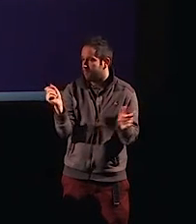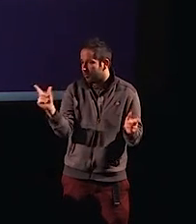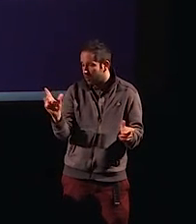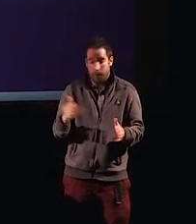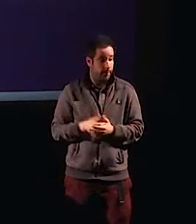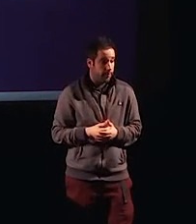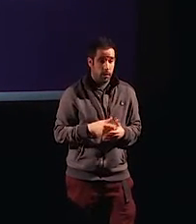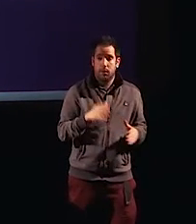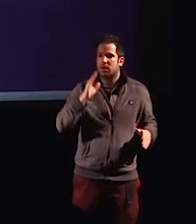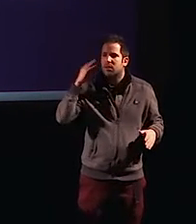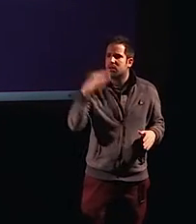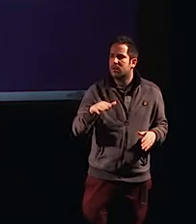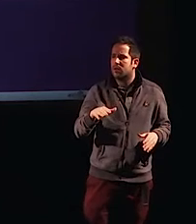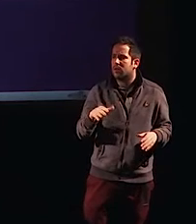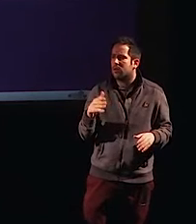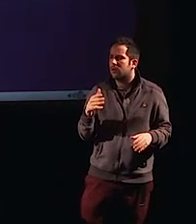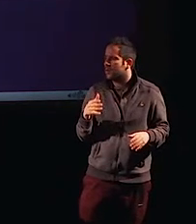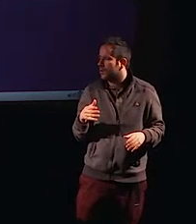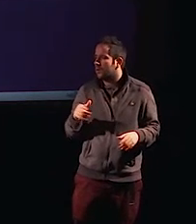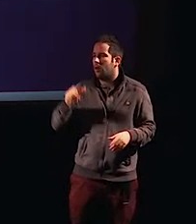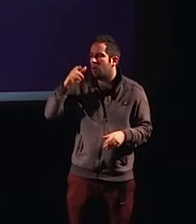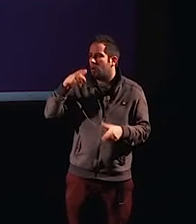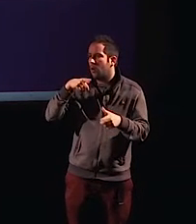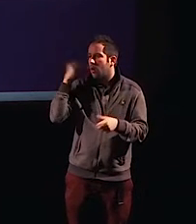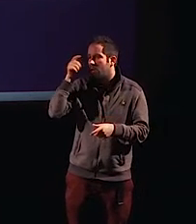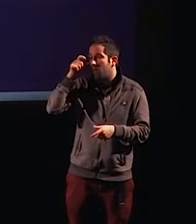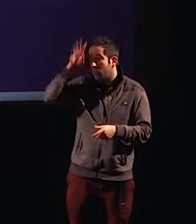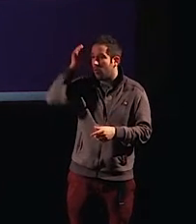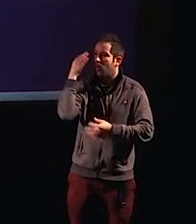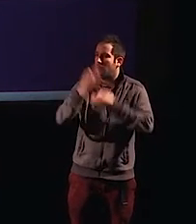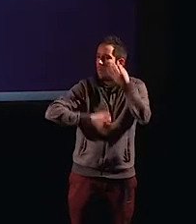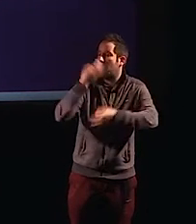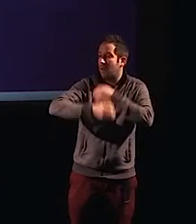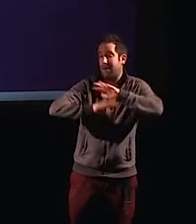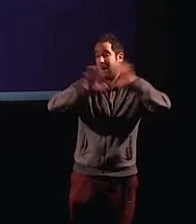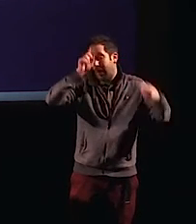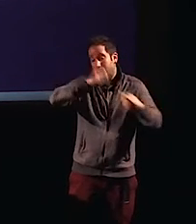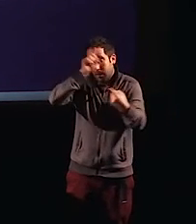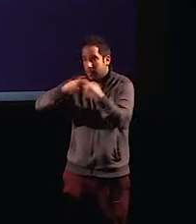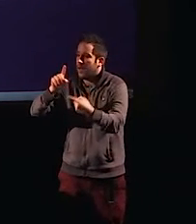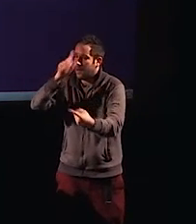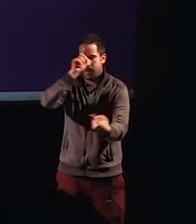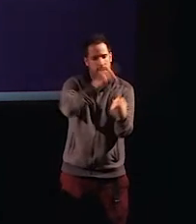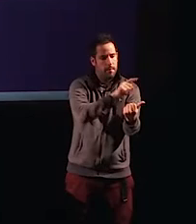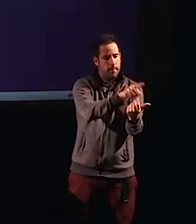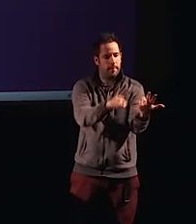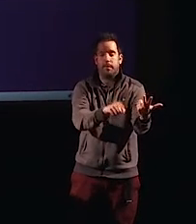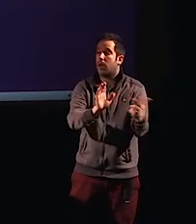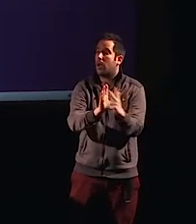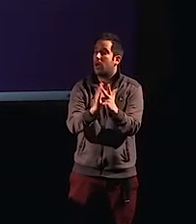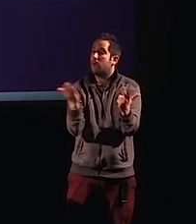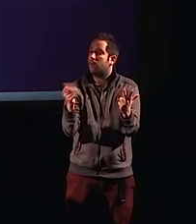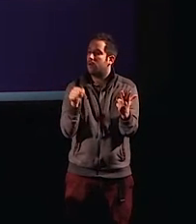pose parmi les milliards de trucs desquels ça parle, en fait ça parle de Le livre trace une